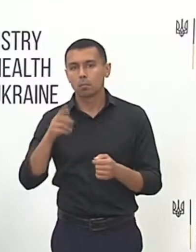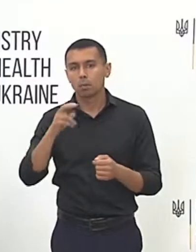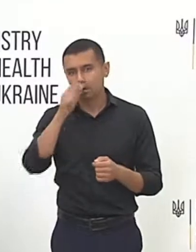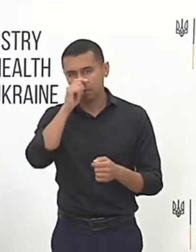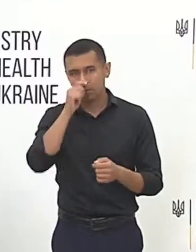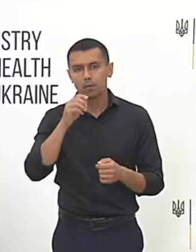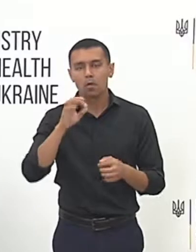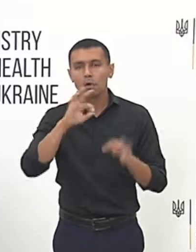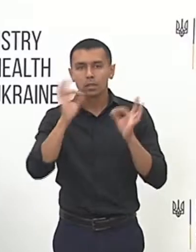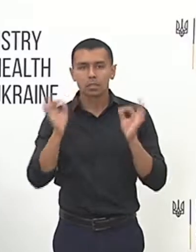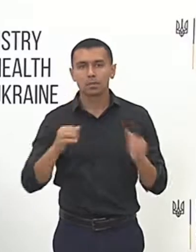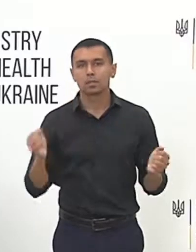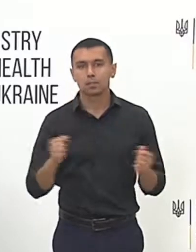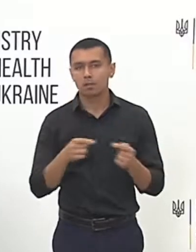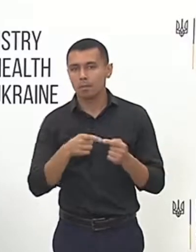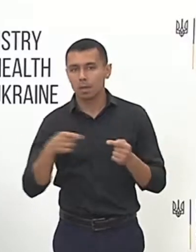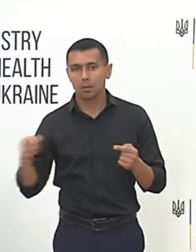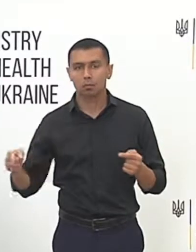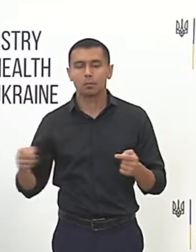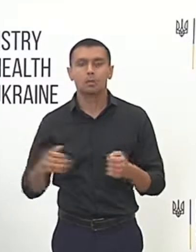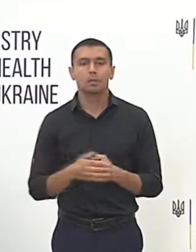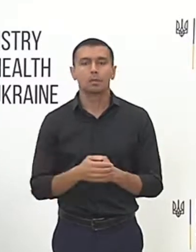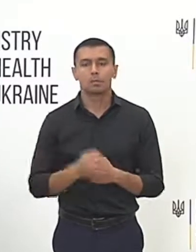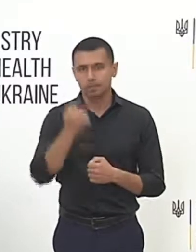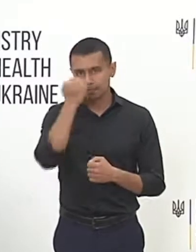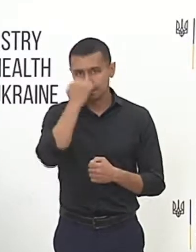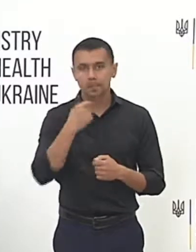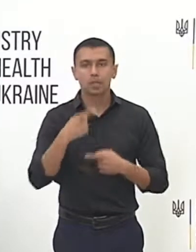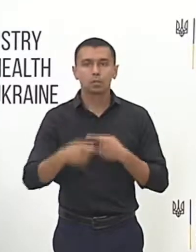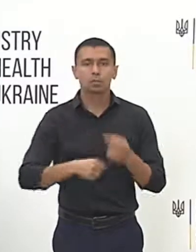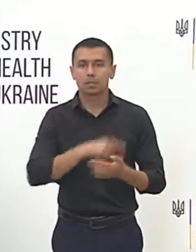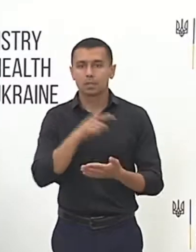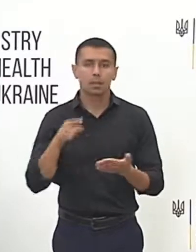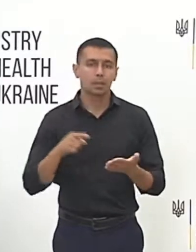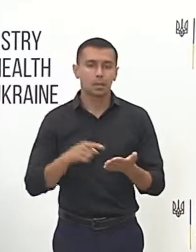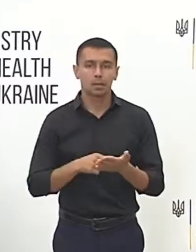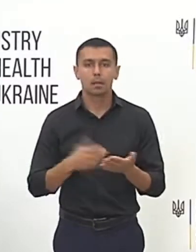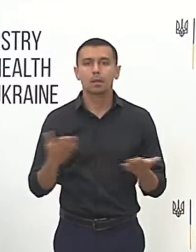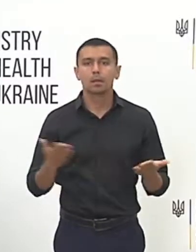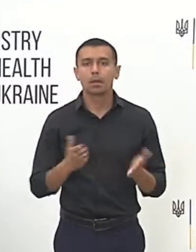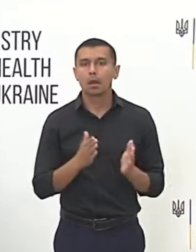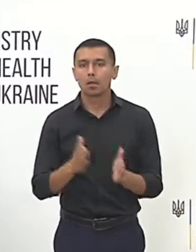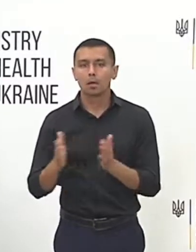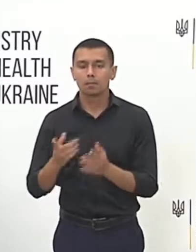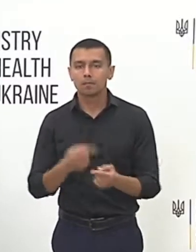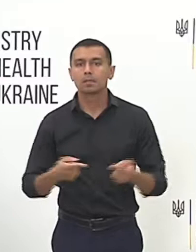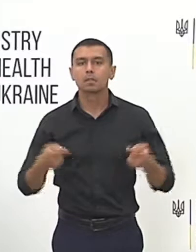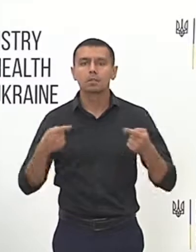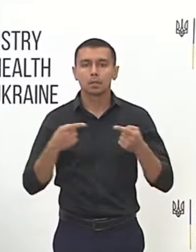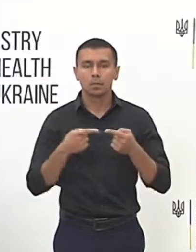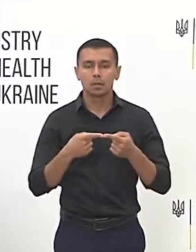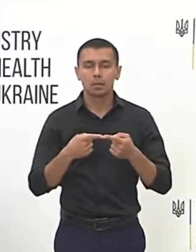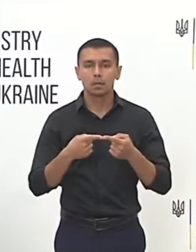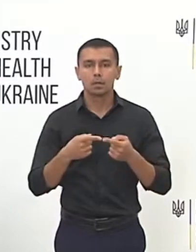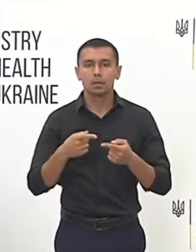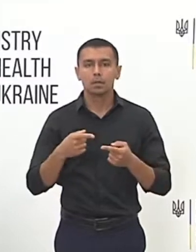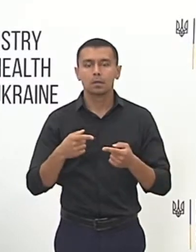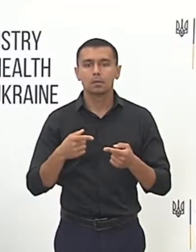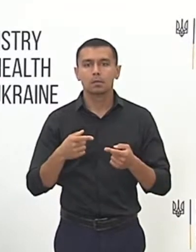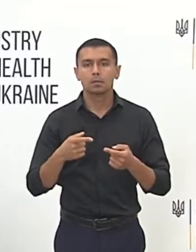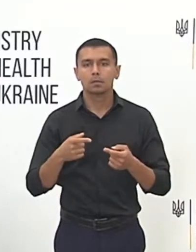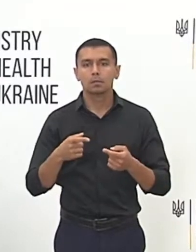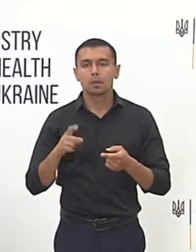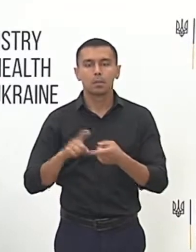в осінньо-зимовий період. Дякую. Наступне запитання. Який алгоритм визначає, в яку епідемічну